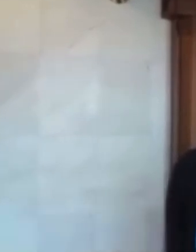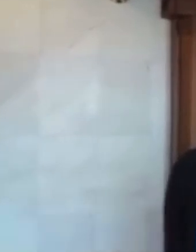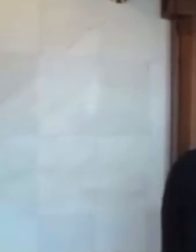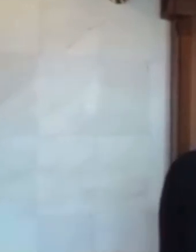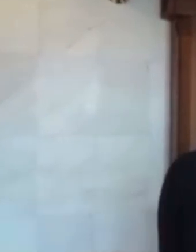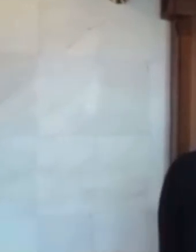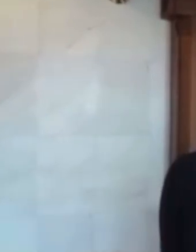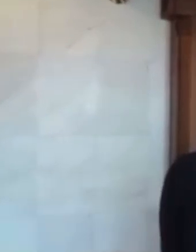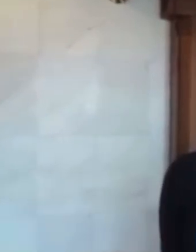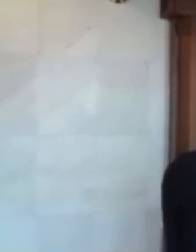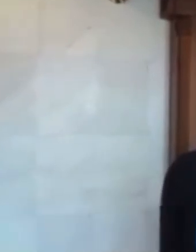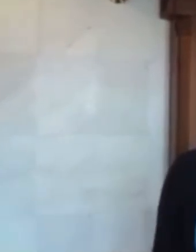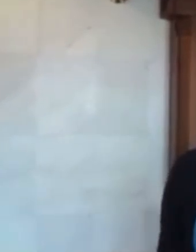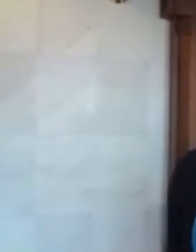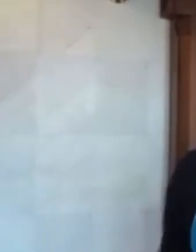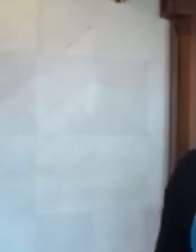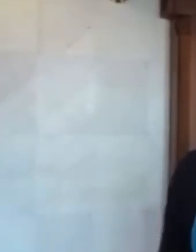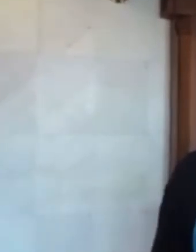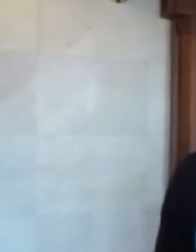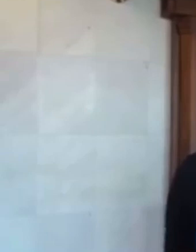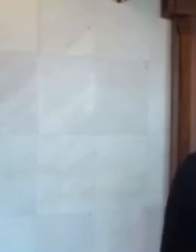na Slovensku je veľmi,